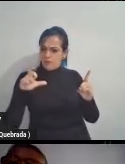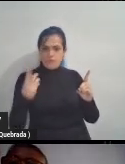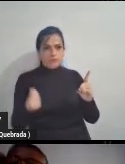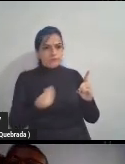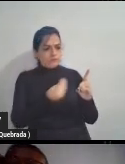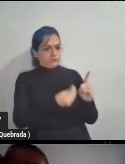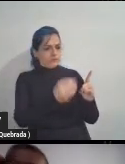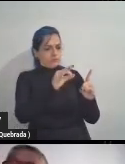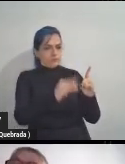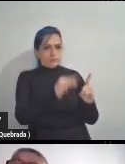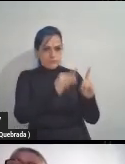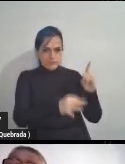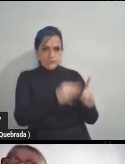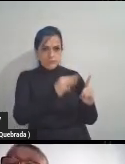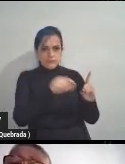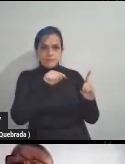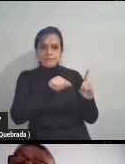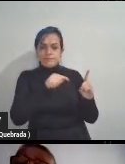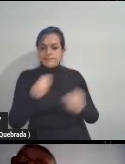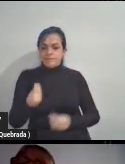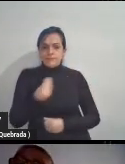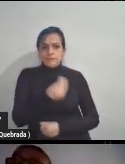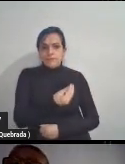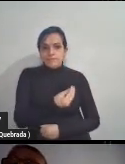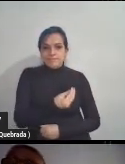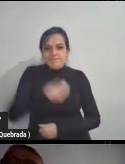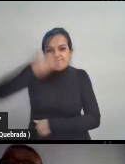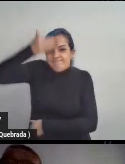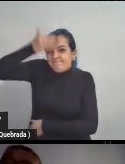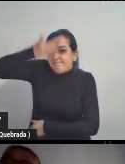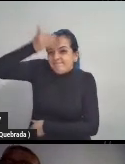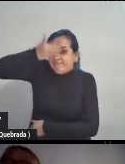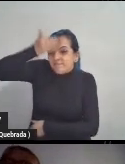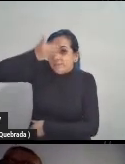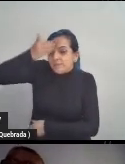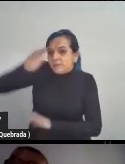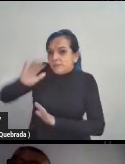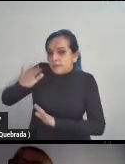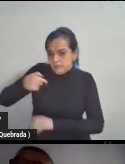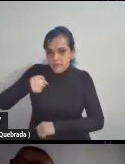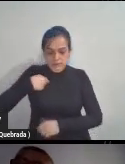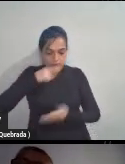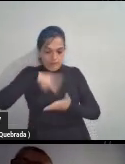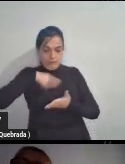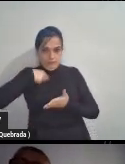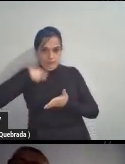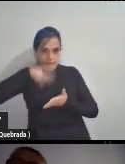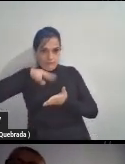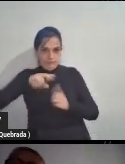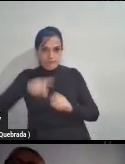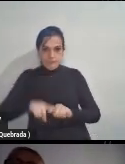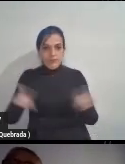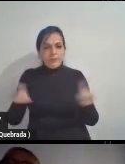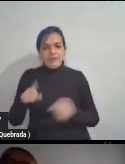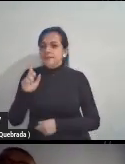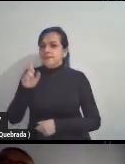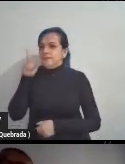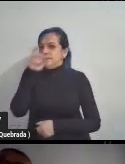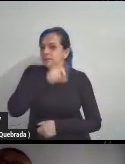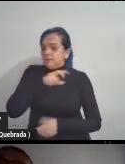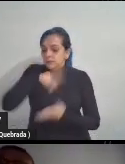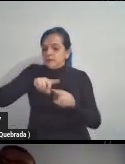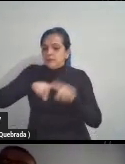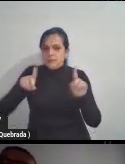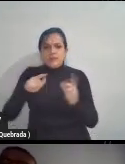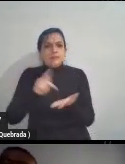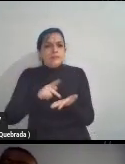onde Eu não estou Soninha. conseguindo ler o que está escrito. Não, eu vou ler para você. Na verdade, está difícil de ler, mas na verdade,